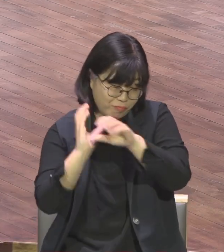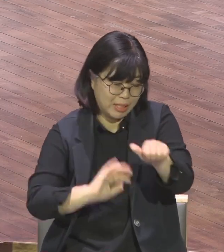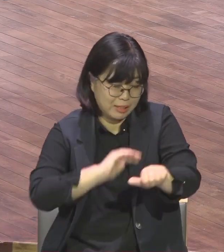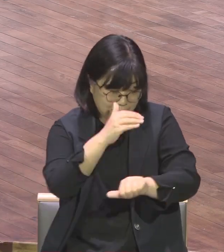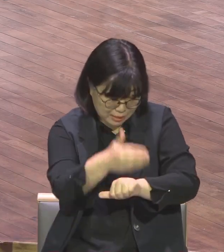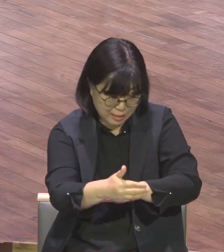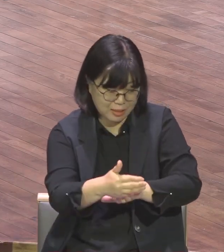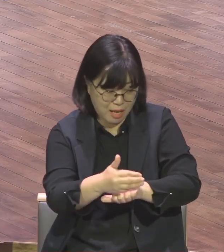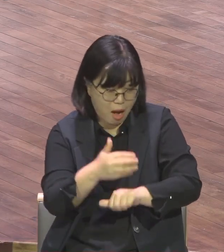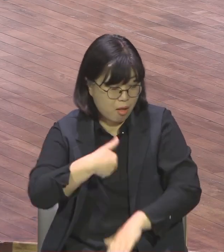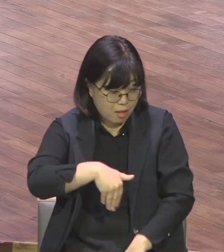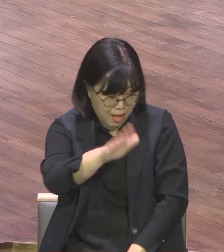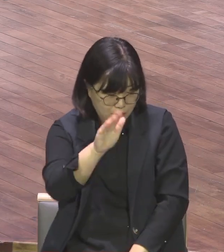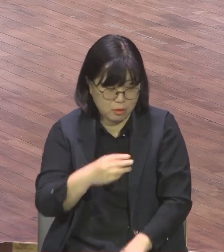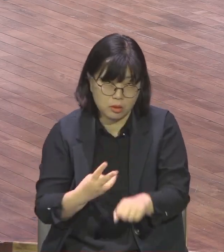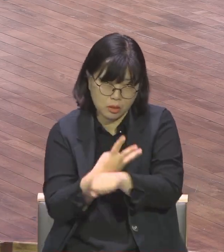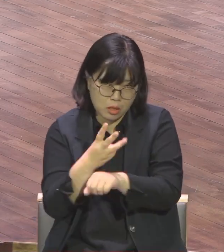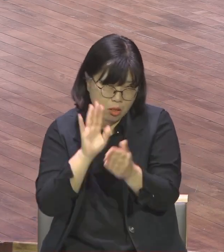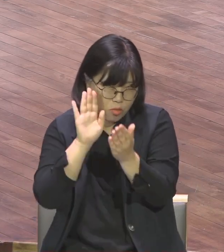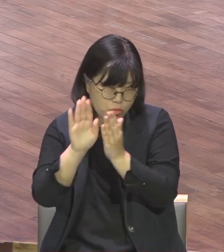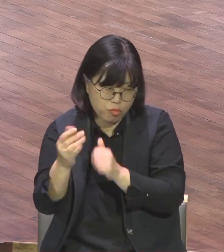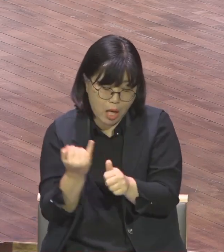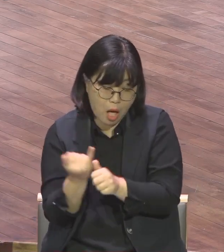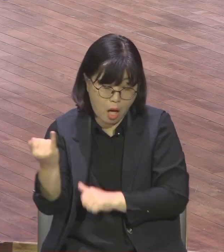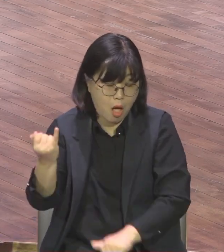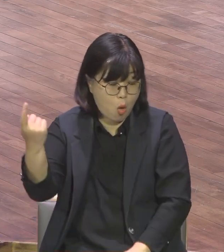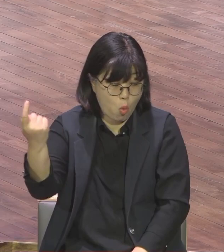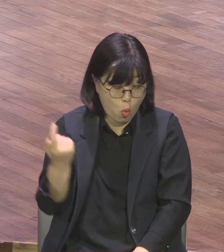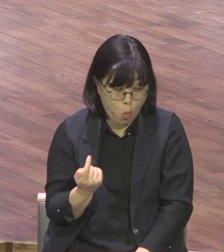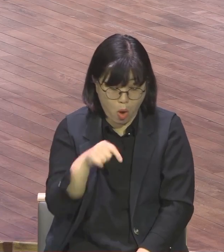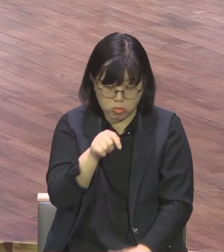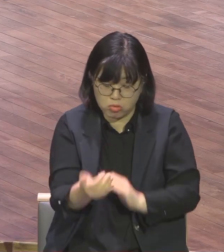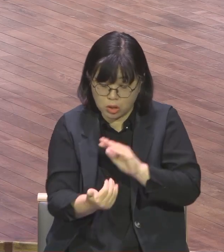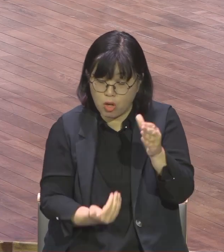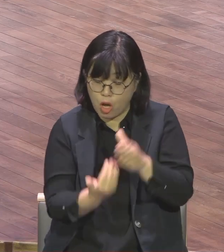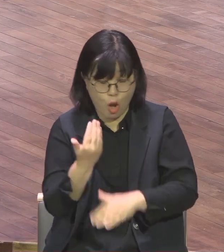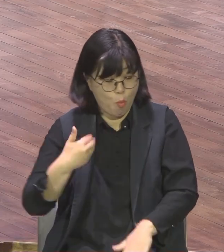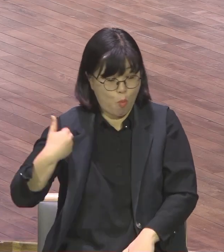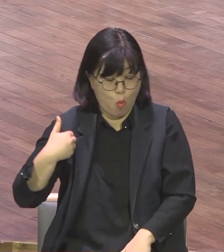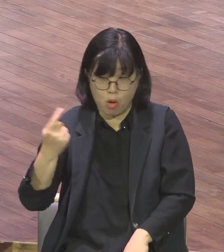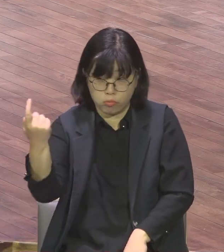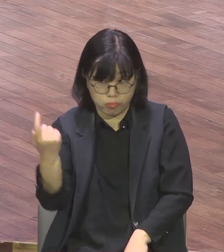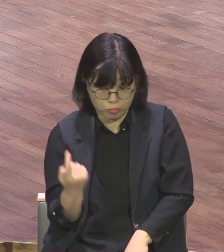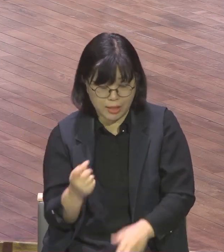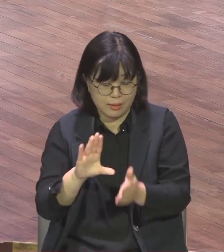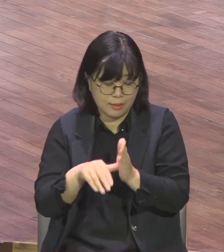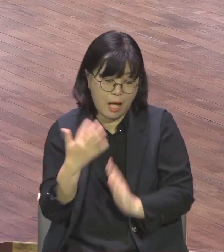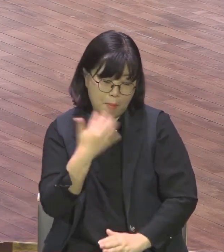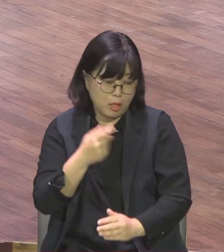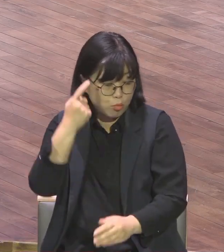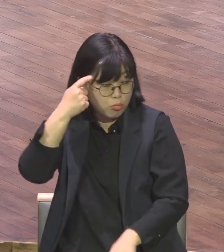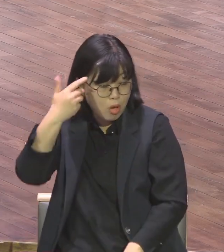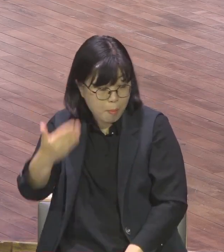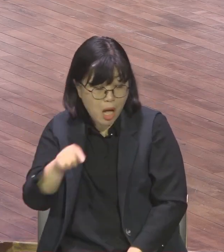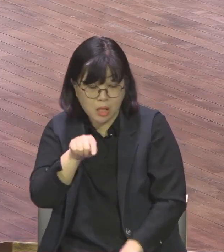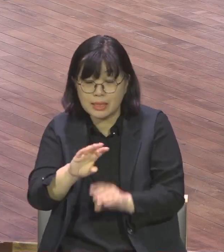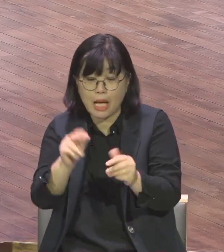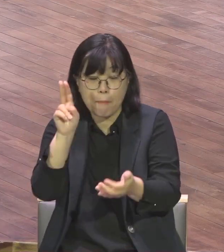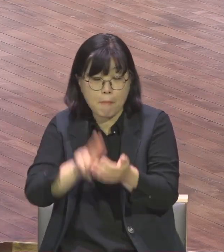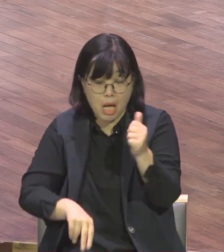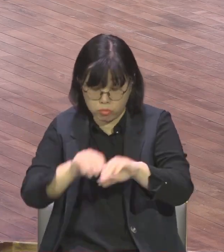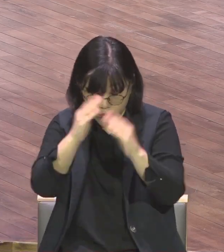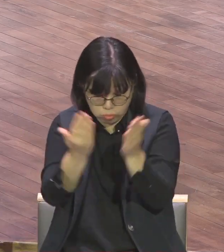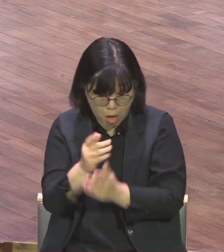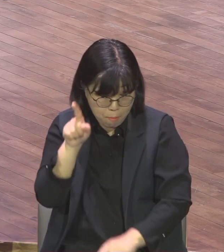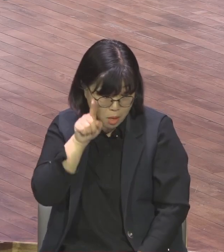장사하니라. 세 시간쯤 지나 그의 아내가 그 이러한 일을 알지 못하고 들어오니 베드로가 이르되 그 땅 판